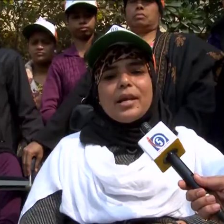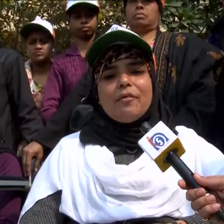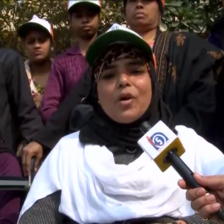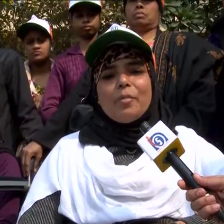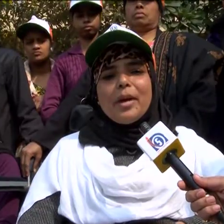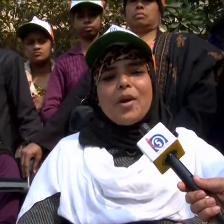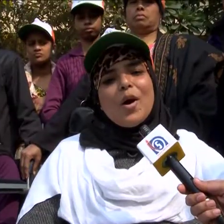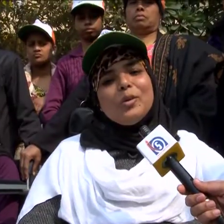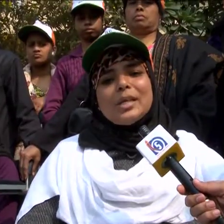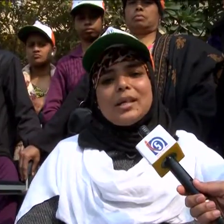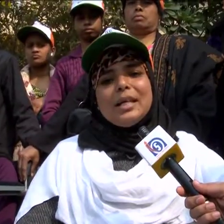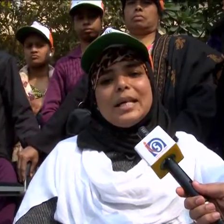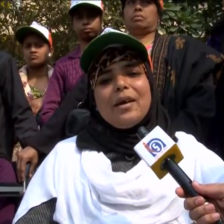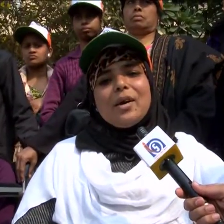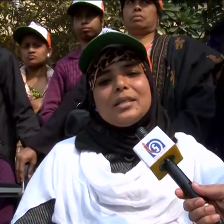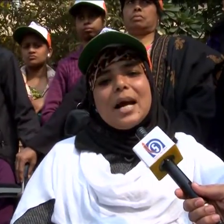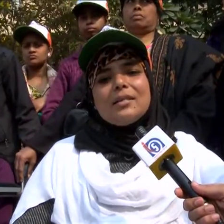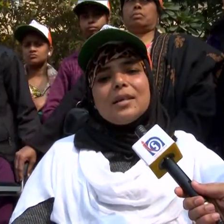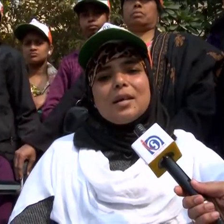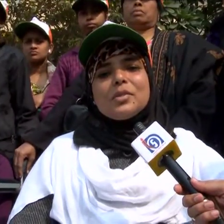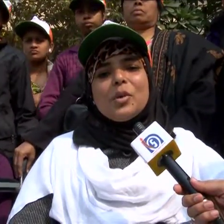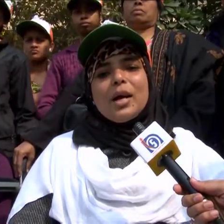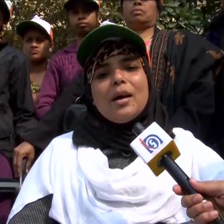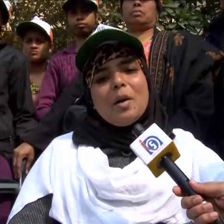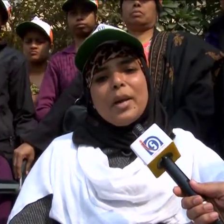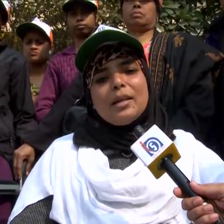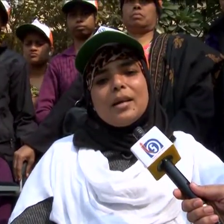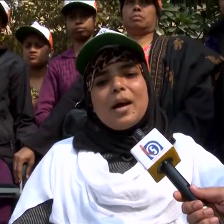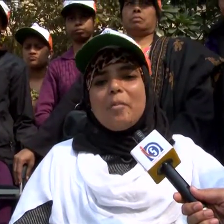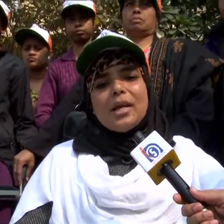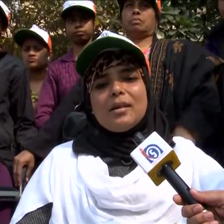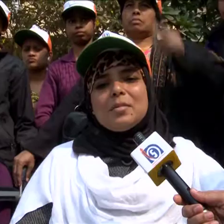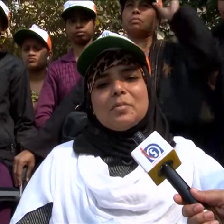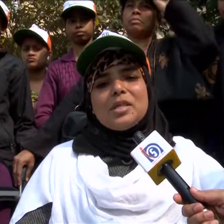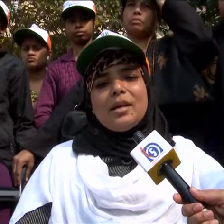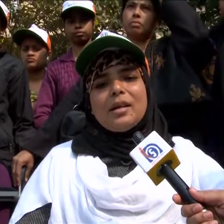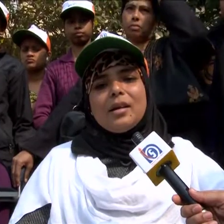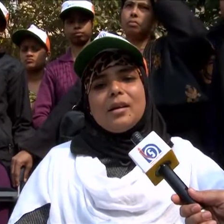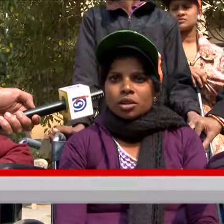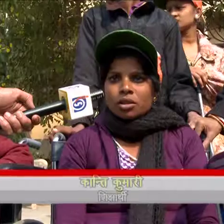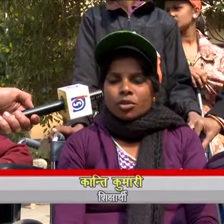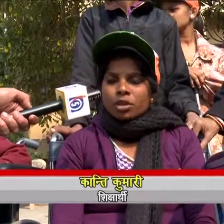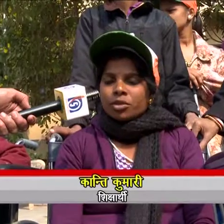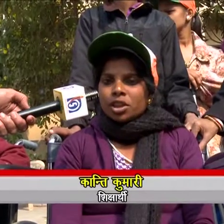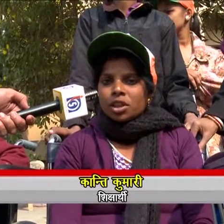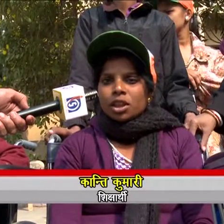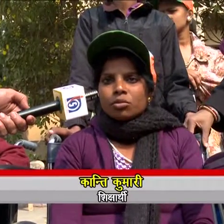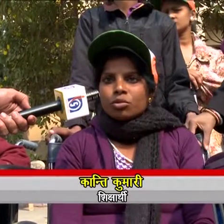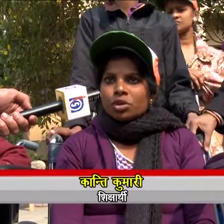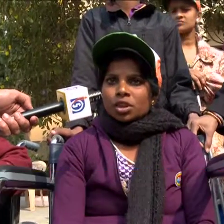वो हमें और ऊंचा तक ले जाएं और जहाँ तक हमसे होगा मेहनत करना, हम मेहनत करने में से पीछे नहीं हटेंगे। हमें दिल्ली आने में बहुत अच्छा